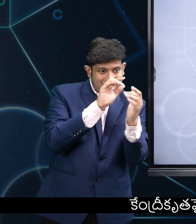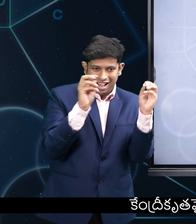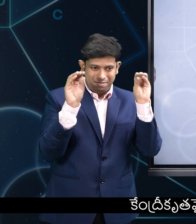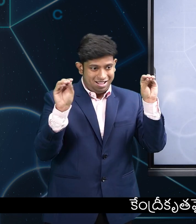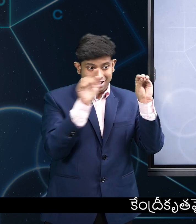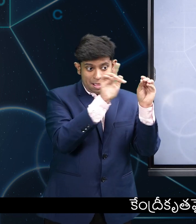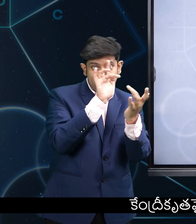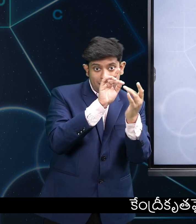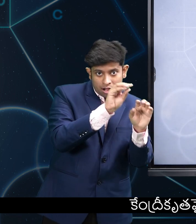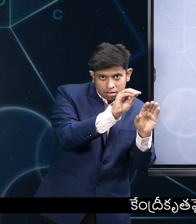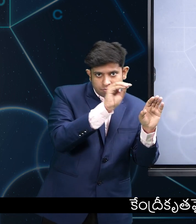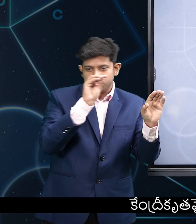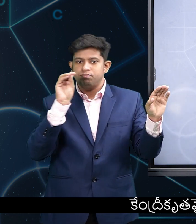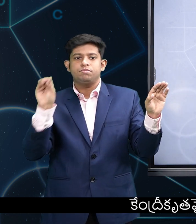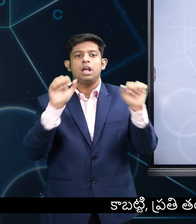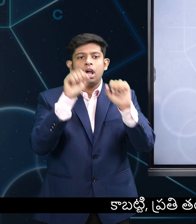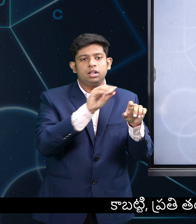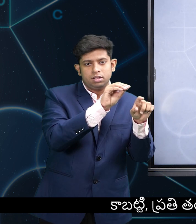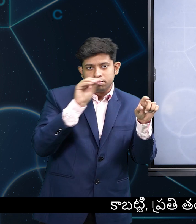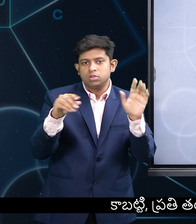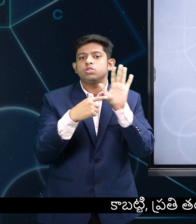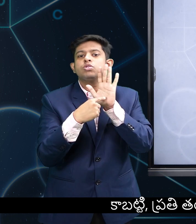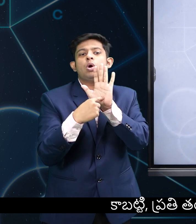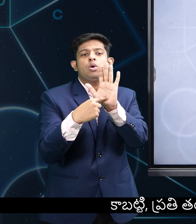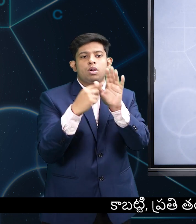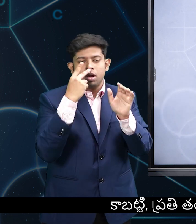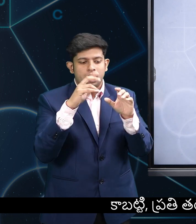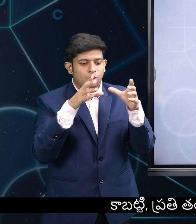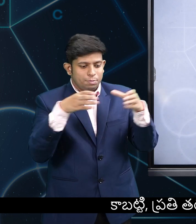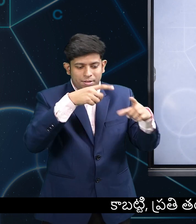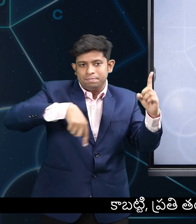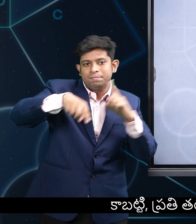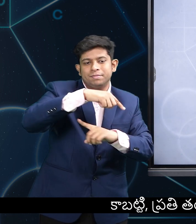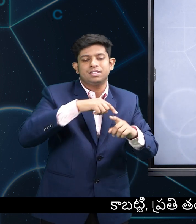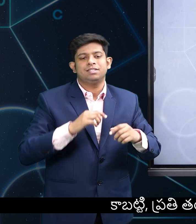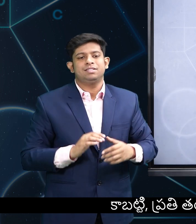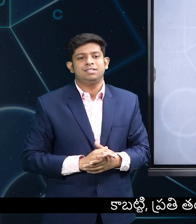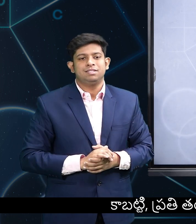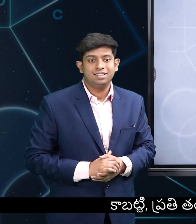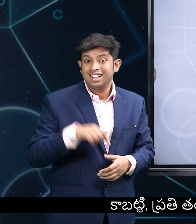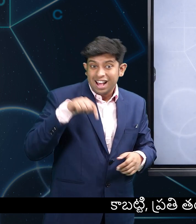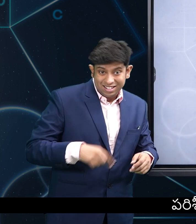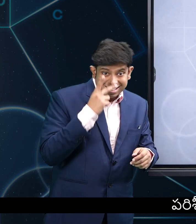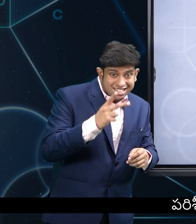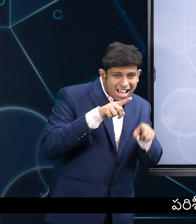కేంద్రీకృతమై ఉంటుందని భావించబడుతుంది. కాబట్టి ప్రతి తరగతి మధ్య బిందువును తరగతిలో పడే పరిశీలన